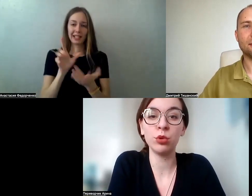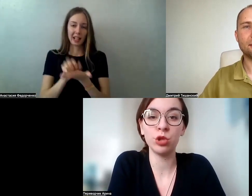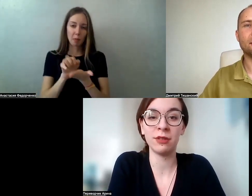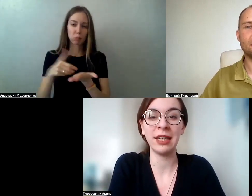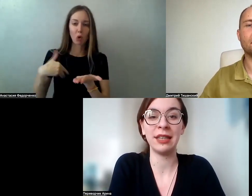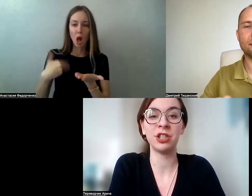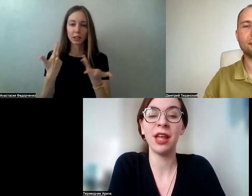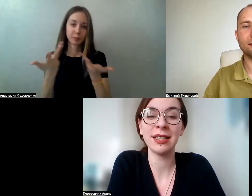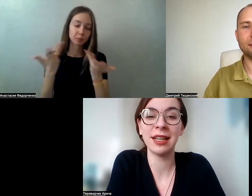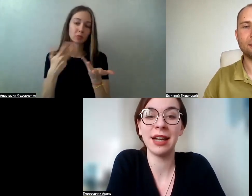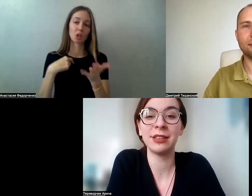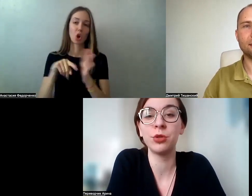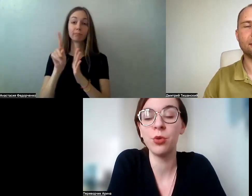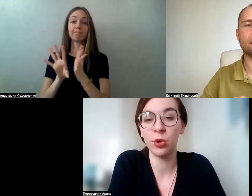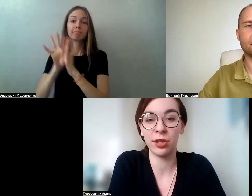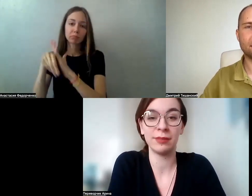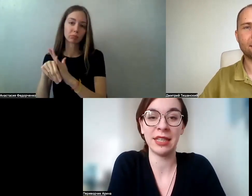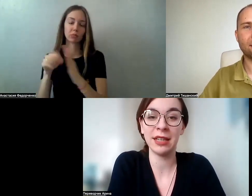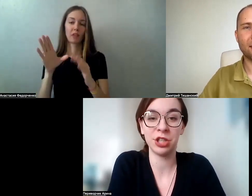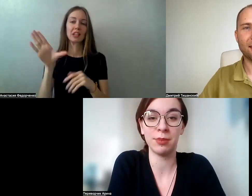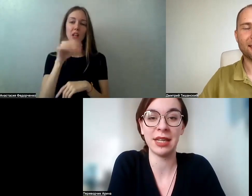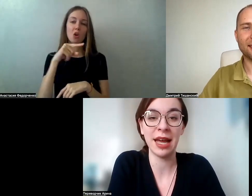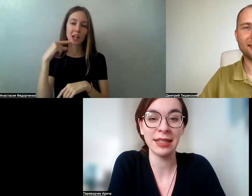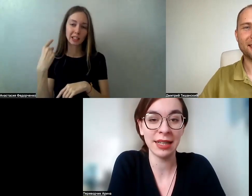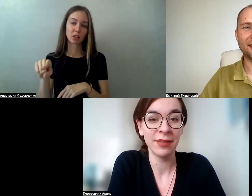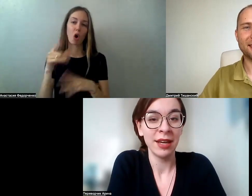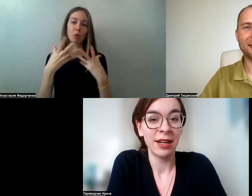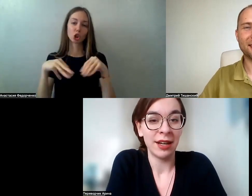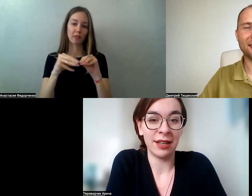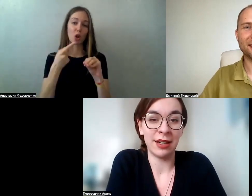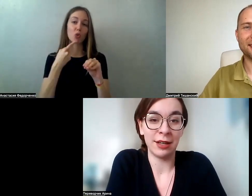своего будущего, и начала искать другое дело, чем бы заняться.